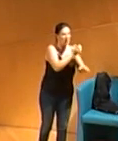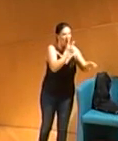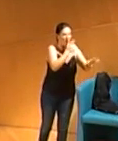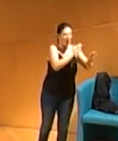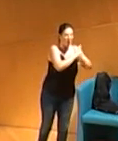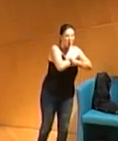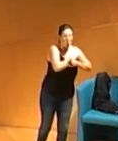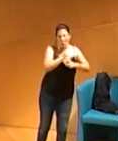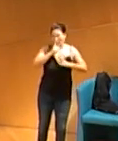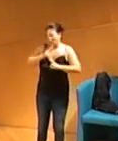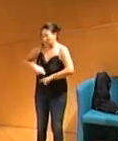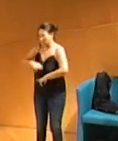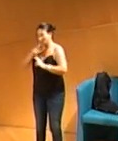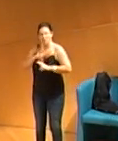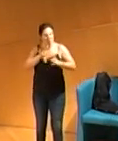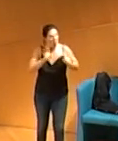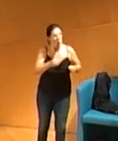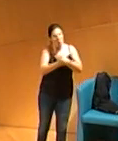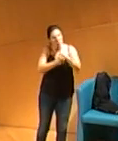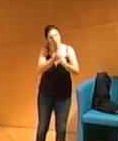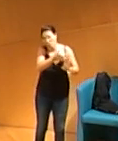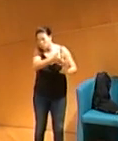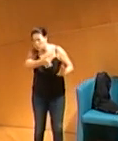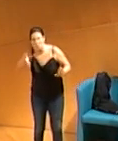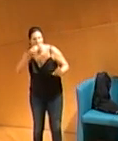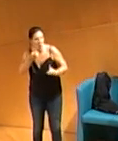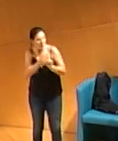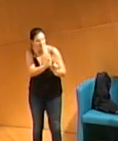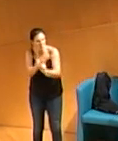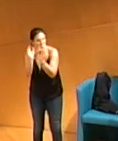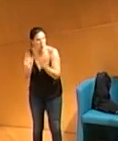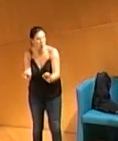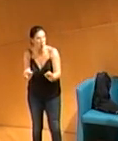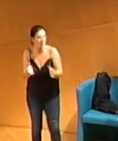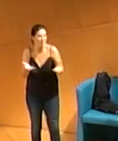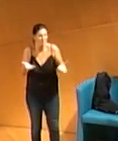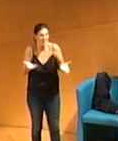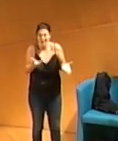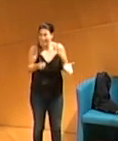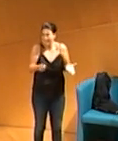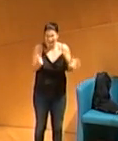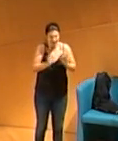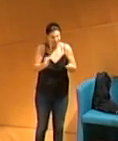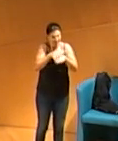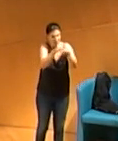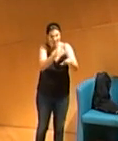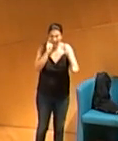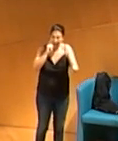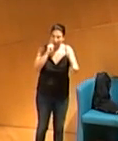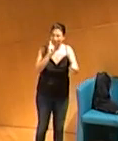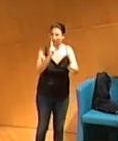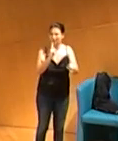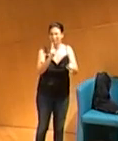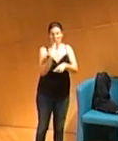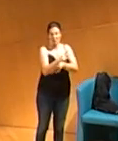enfants ils aient un accompagnement qui corresponde à leurs besoins. Et voilà. Mais je